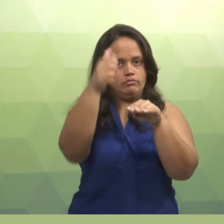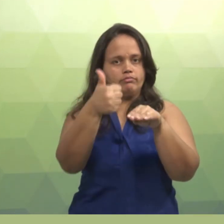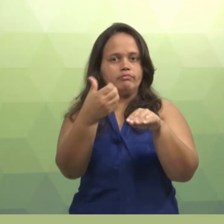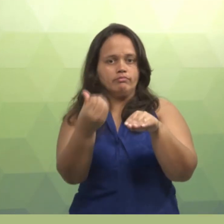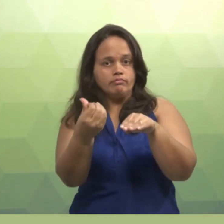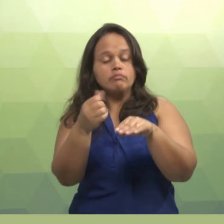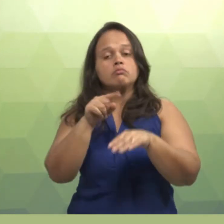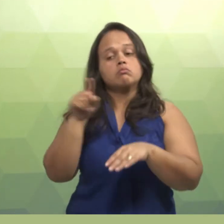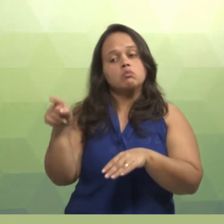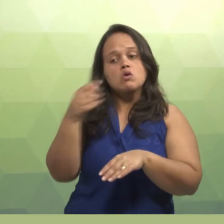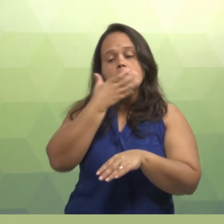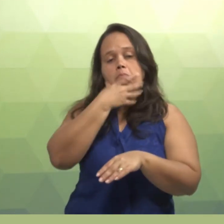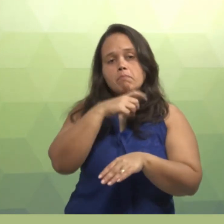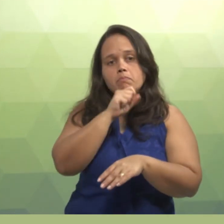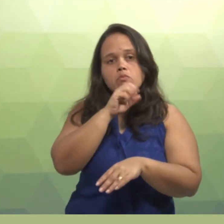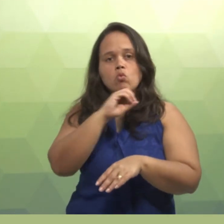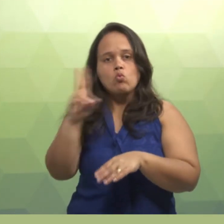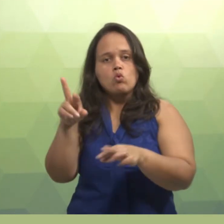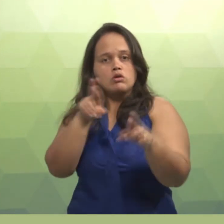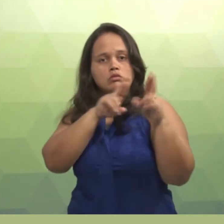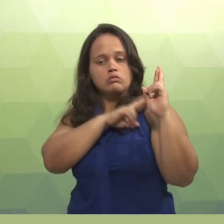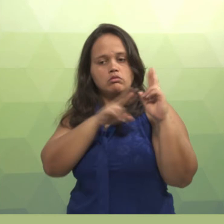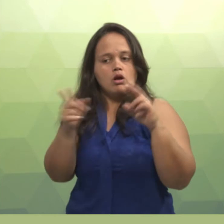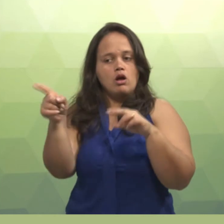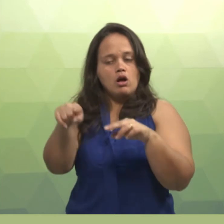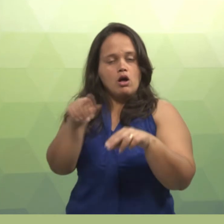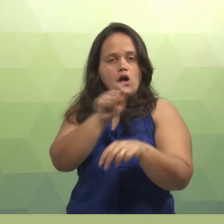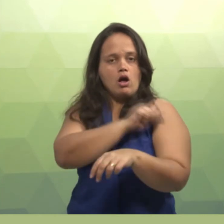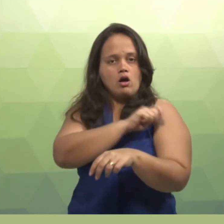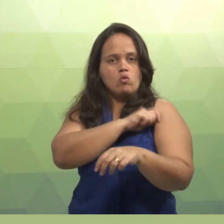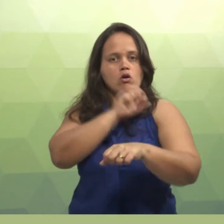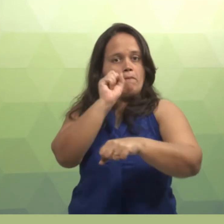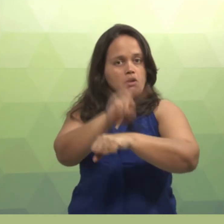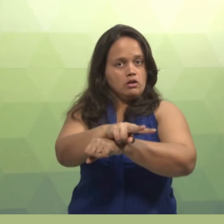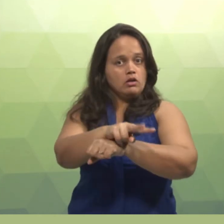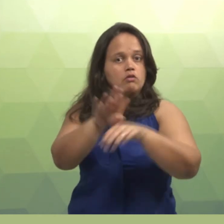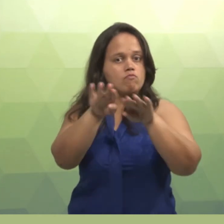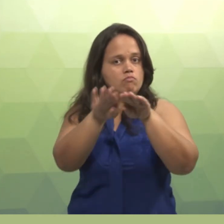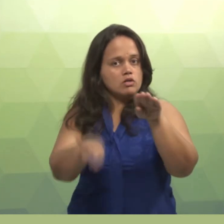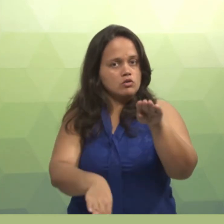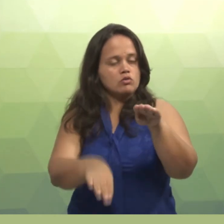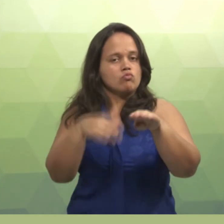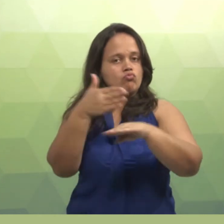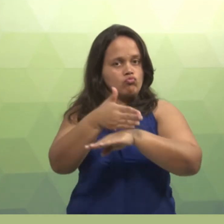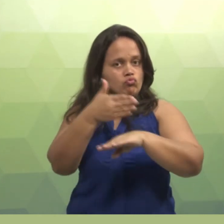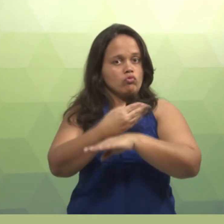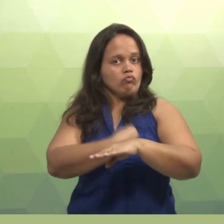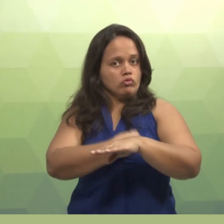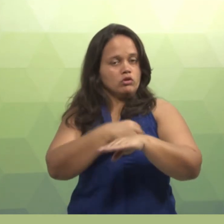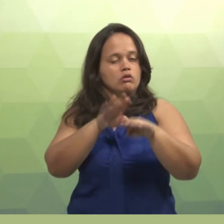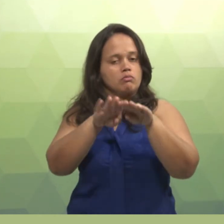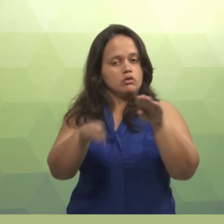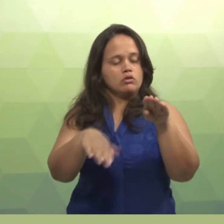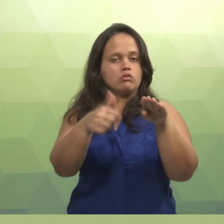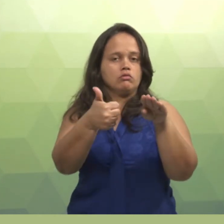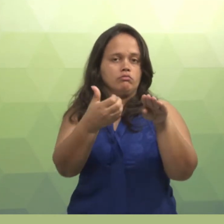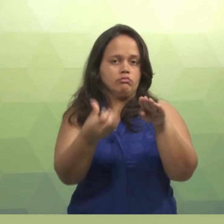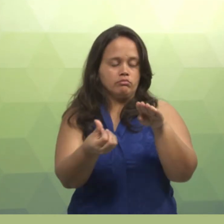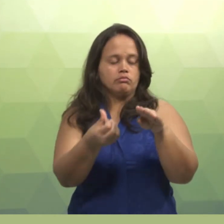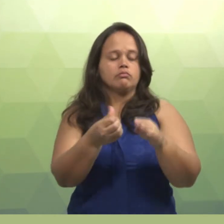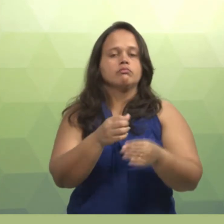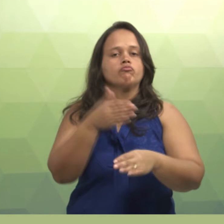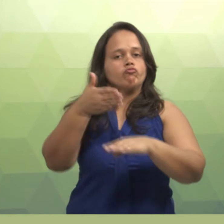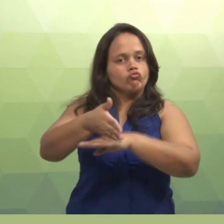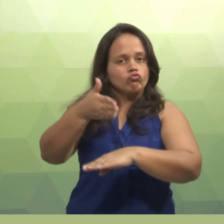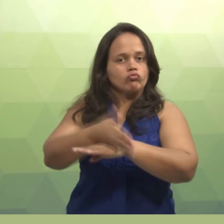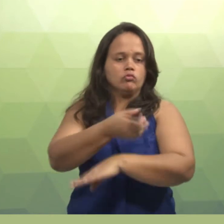pai ou responsável por aluno menor de 16 anos, regularmente matriculado e frequente no ensino fundamental.